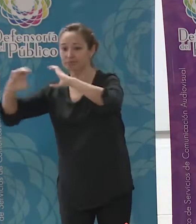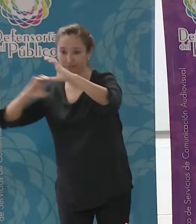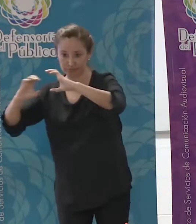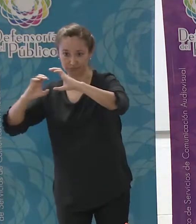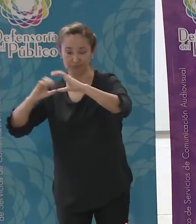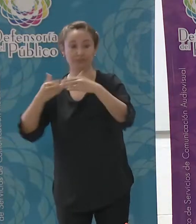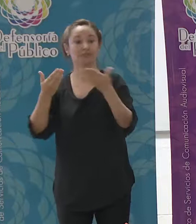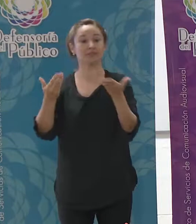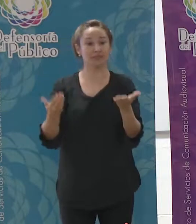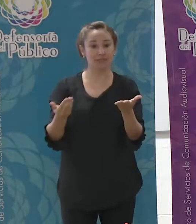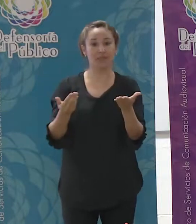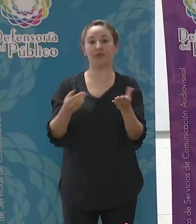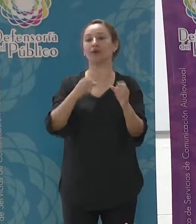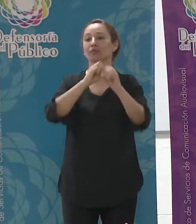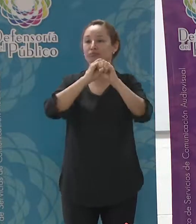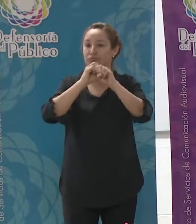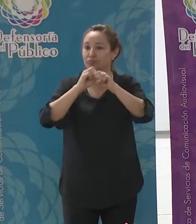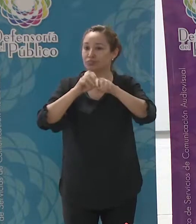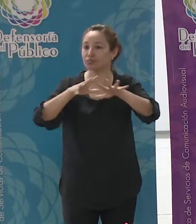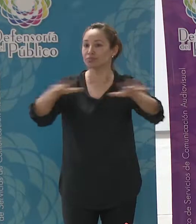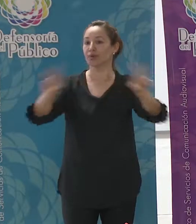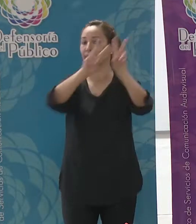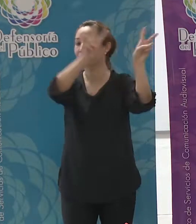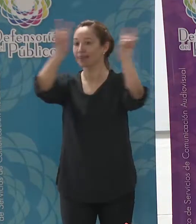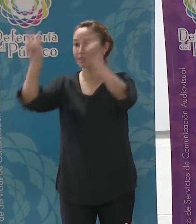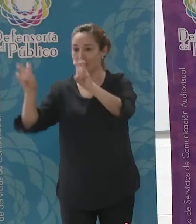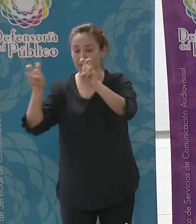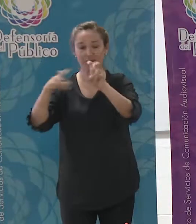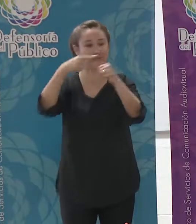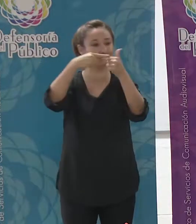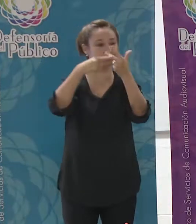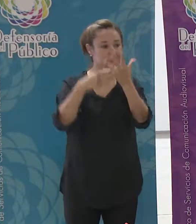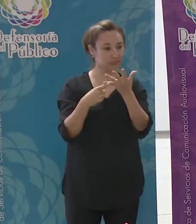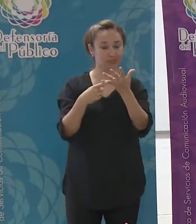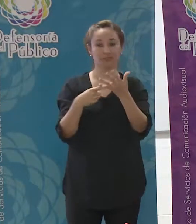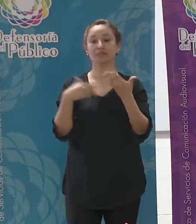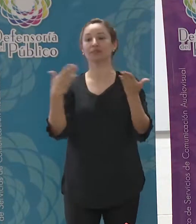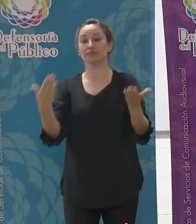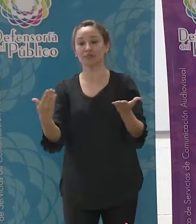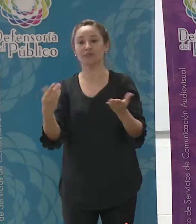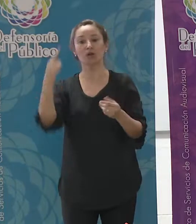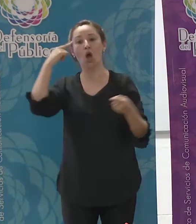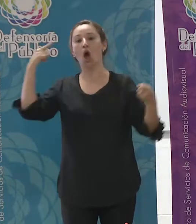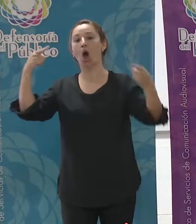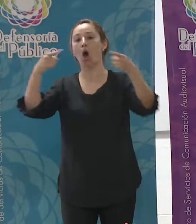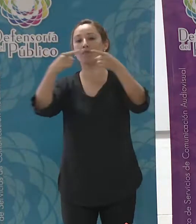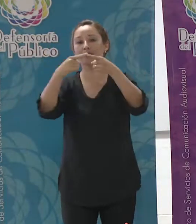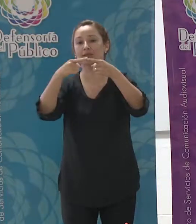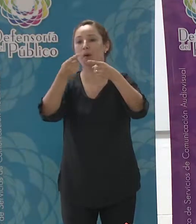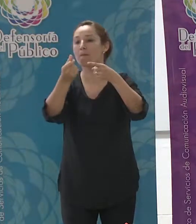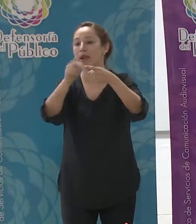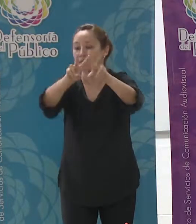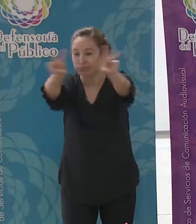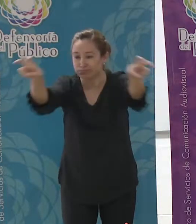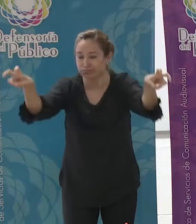construcción de lógicas de relacionamiento entre diversos actores cuya racionalidad no es el fin de lucro o la